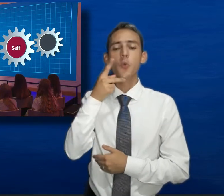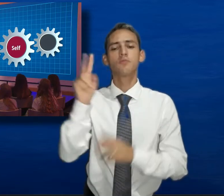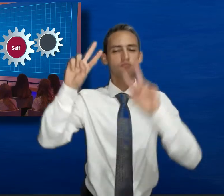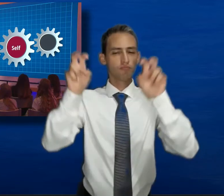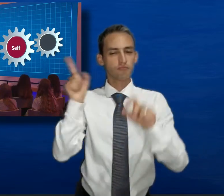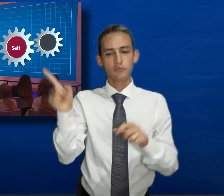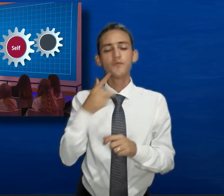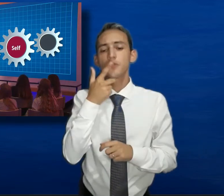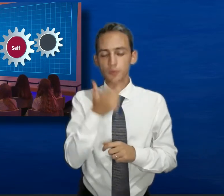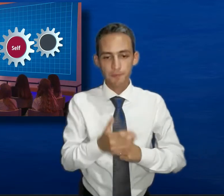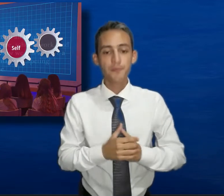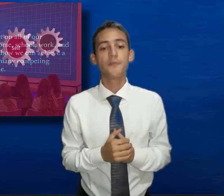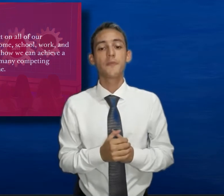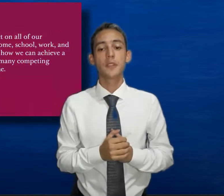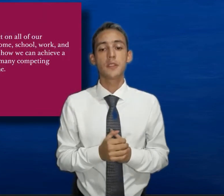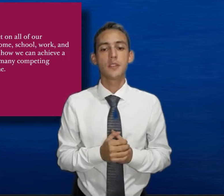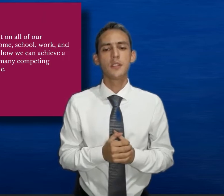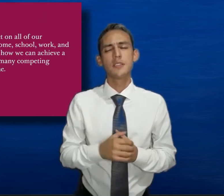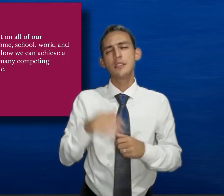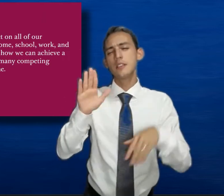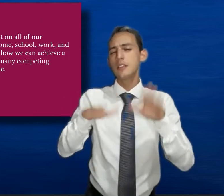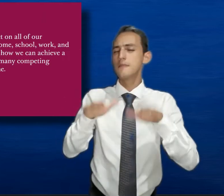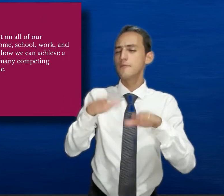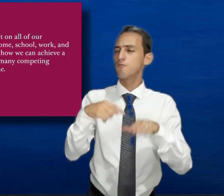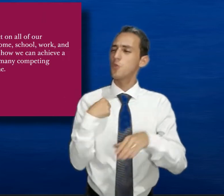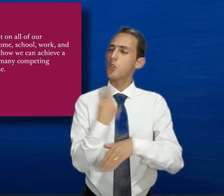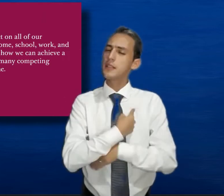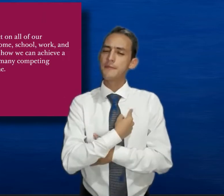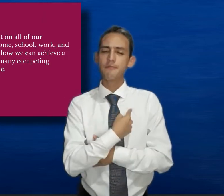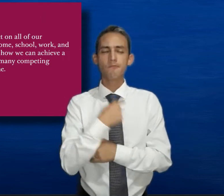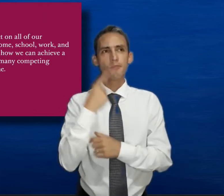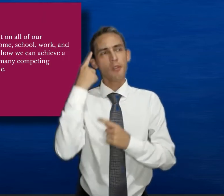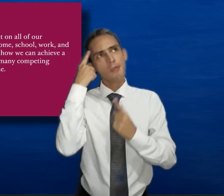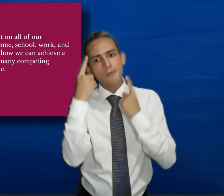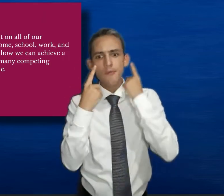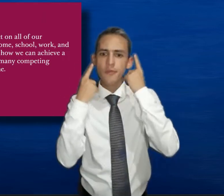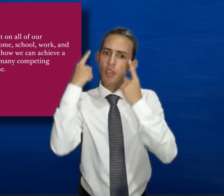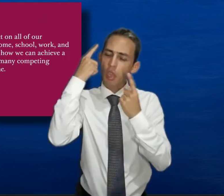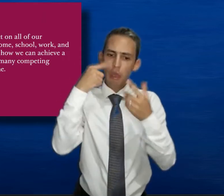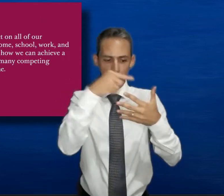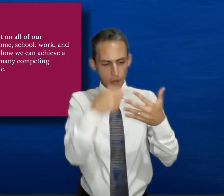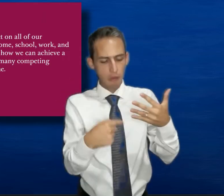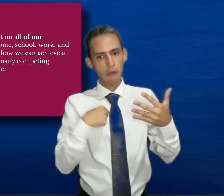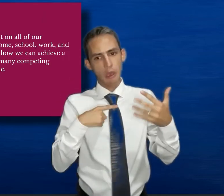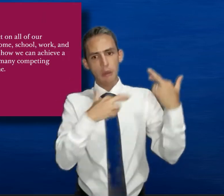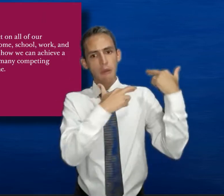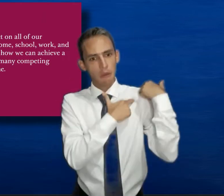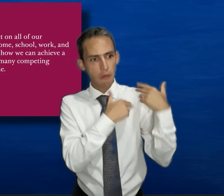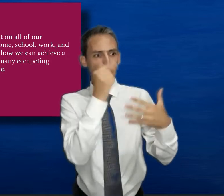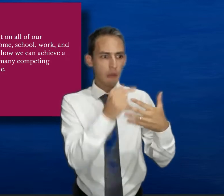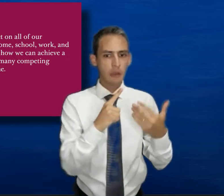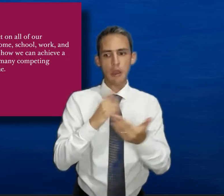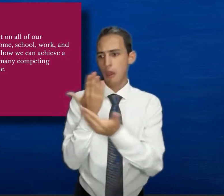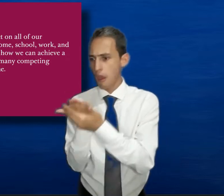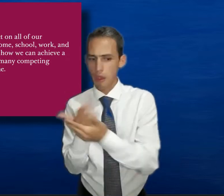isso numa recente publicação na mídia social. Ele disse: às vezes, refletimos sobre todas